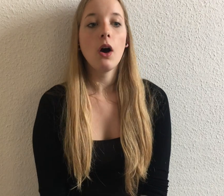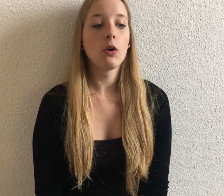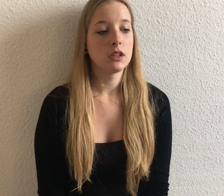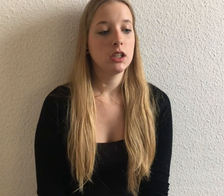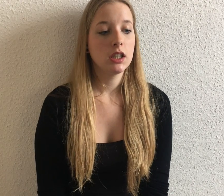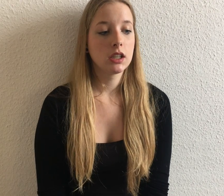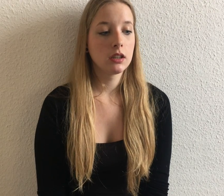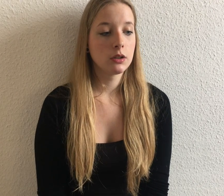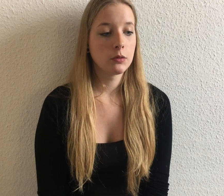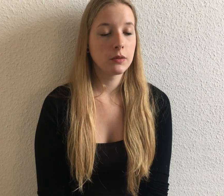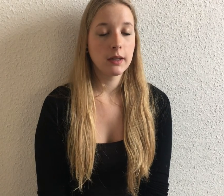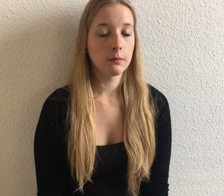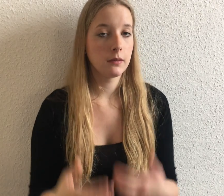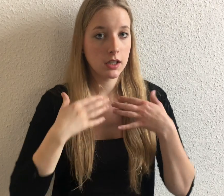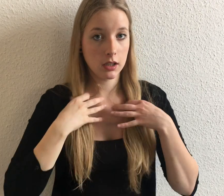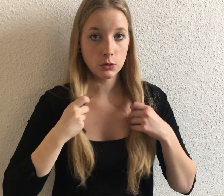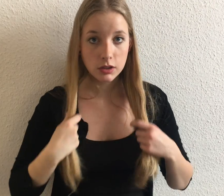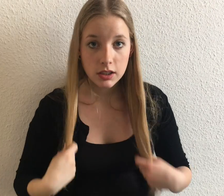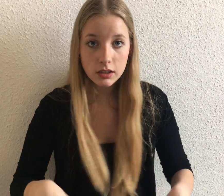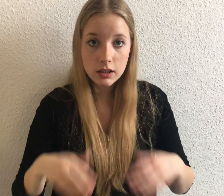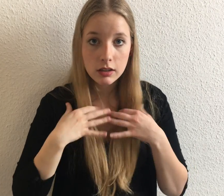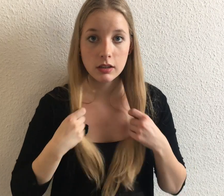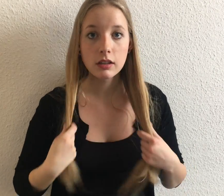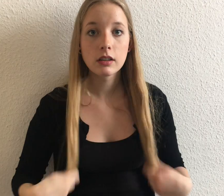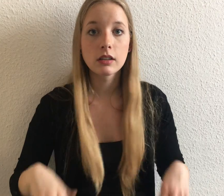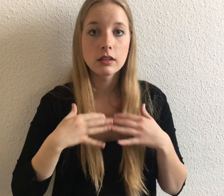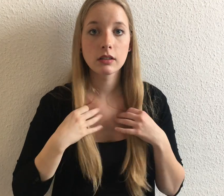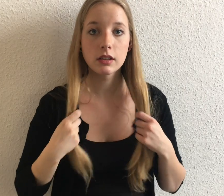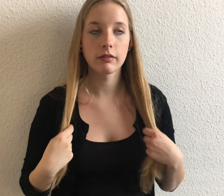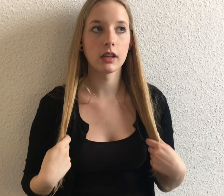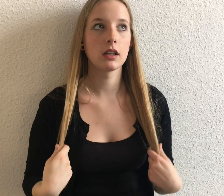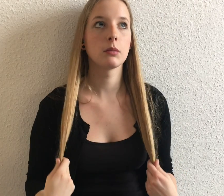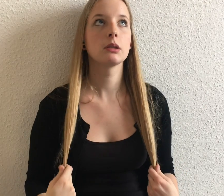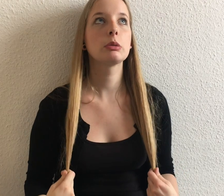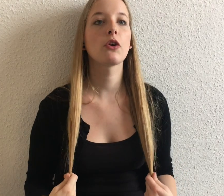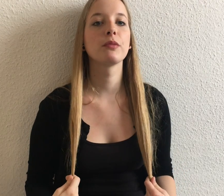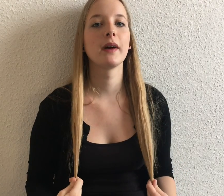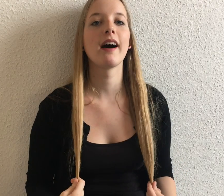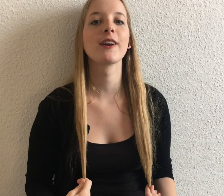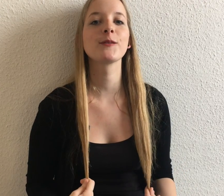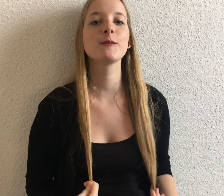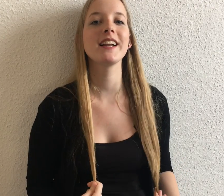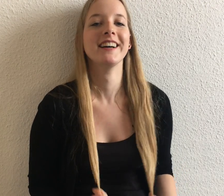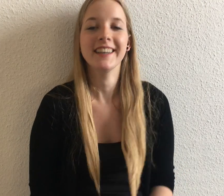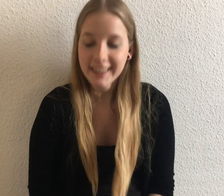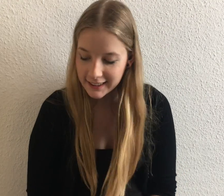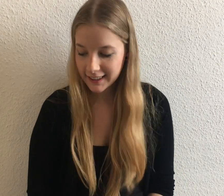Und manche hier nennen mich halt so Cindy. Weil ich halt immer ziemlich oft mit meinen Haaren rumspiele.